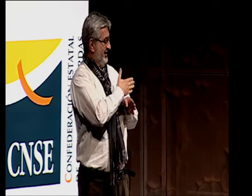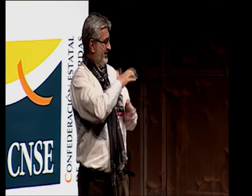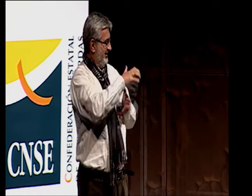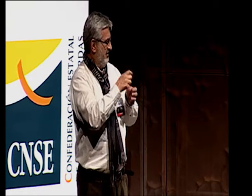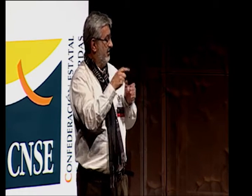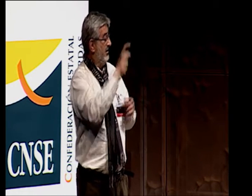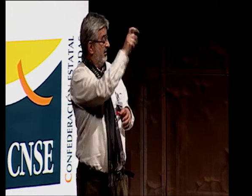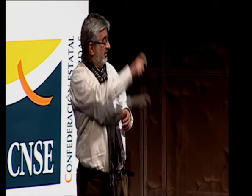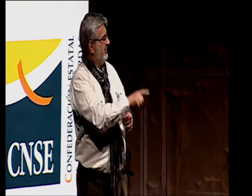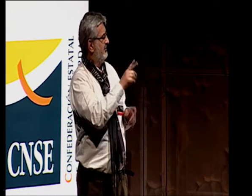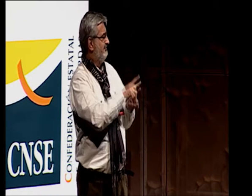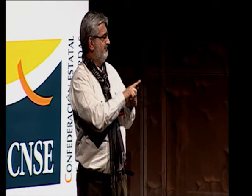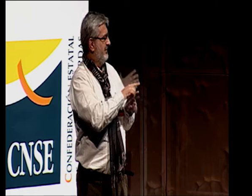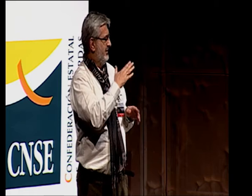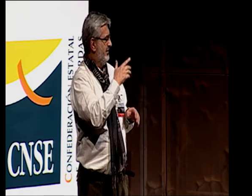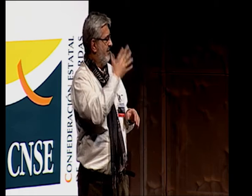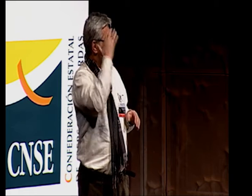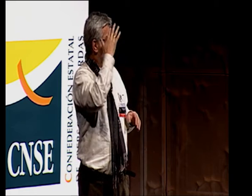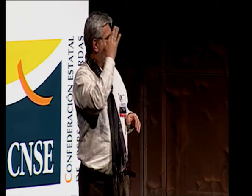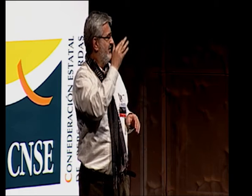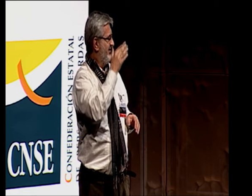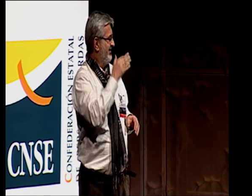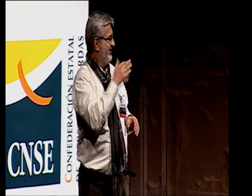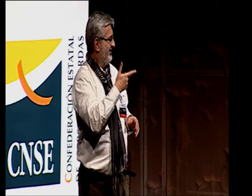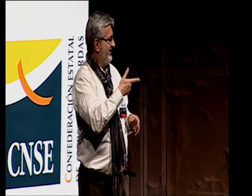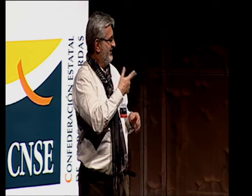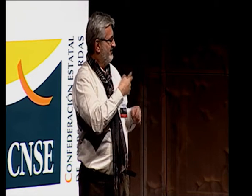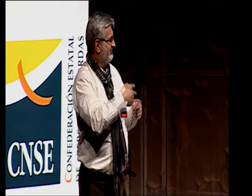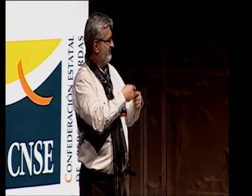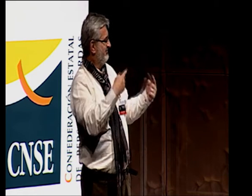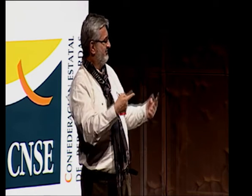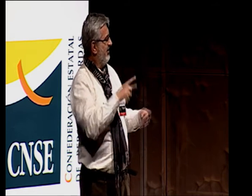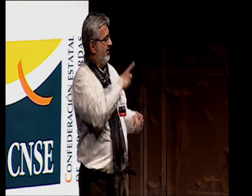galaud está volviendo a repetir la